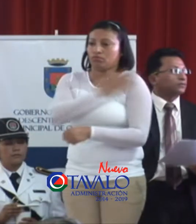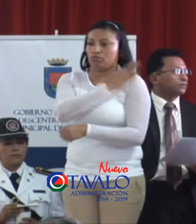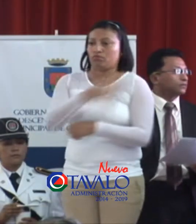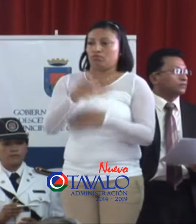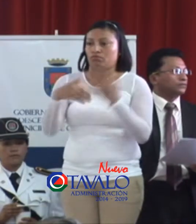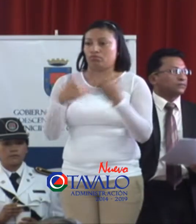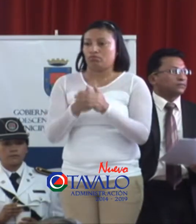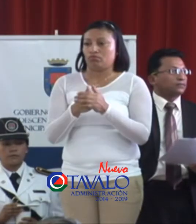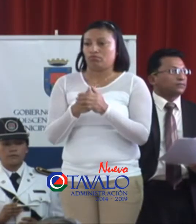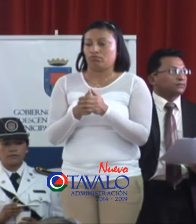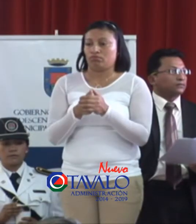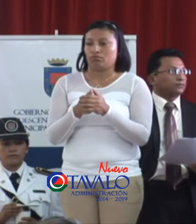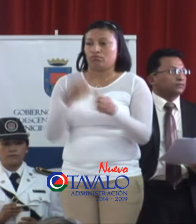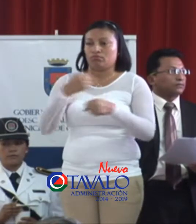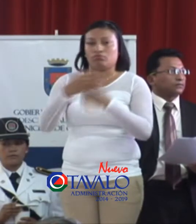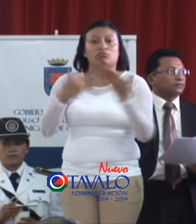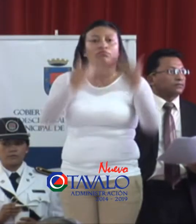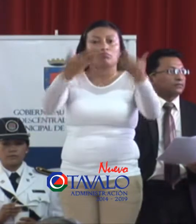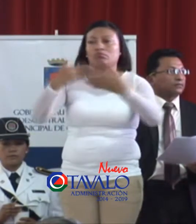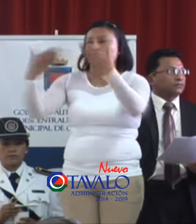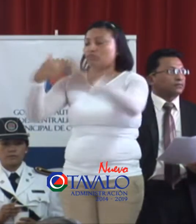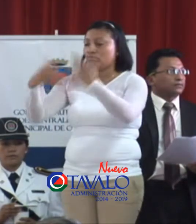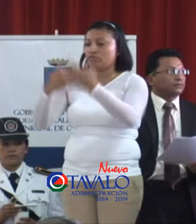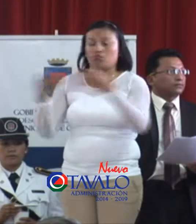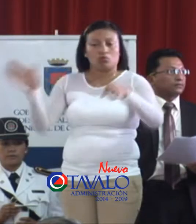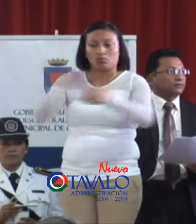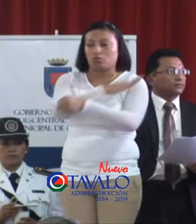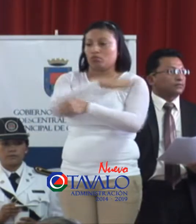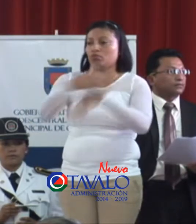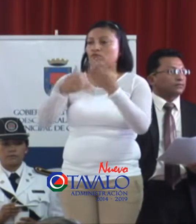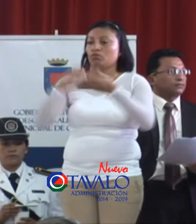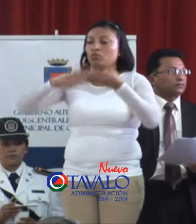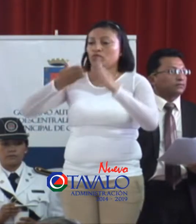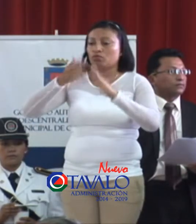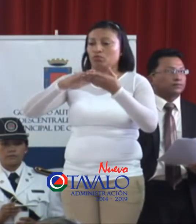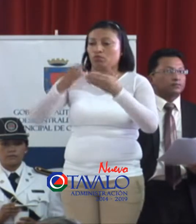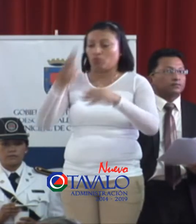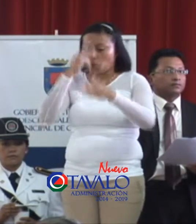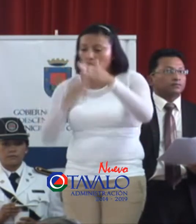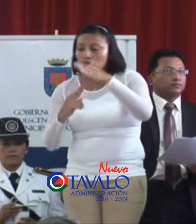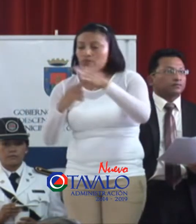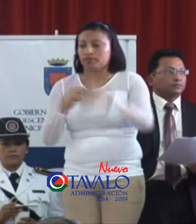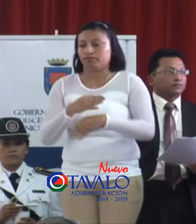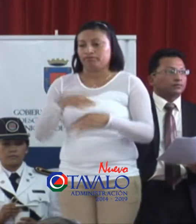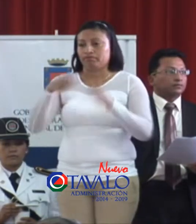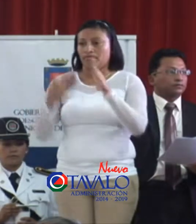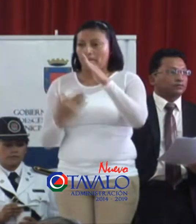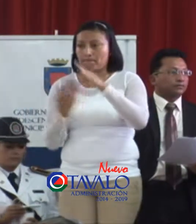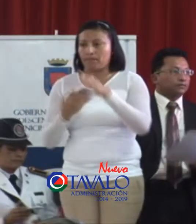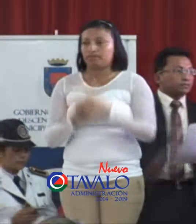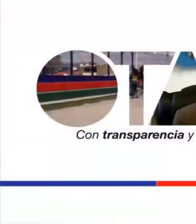justicia repartido para que pueda llegar a todas las comunidades y estamentos de nuestra población.